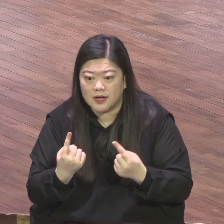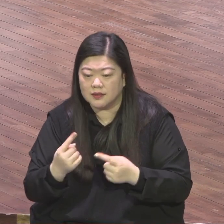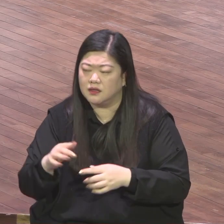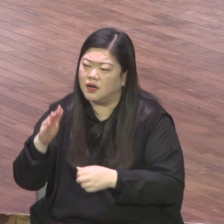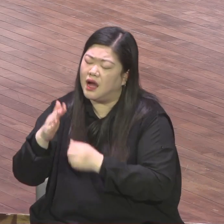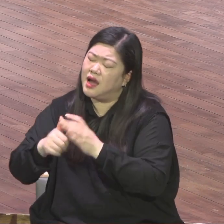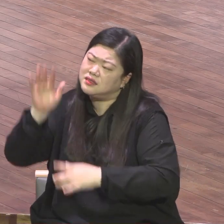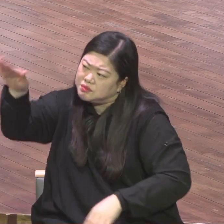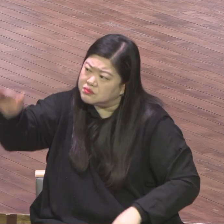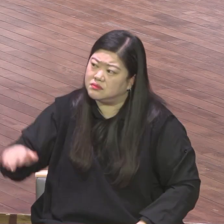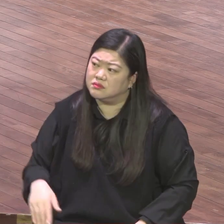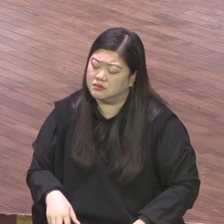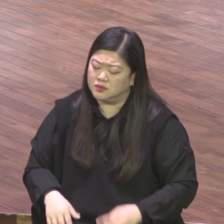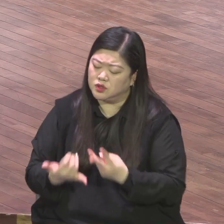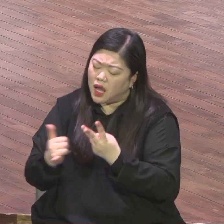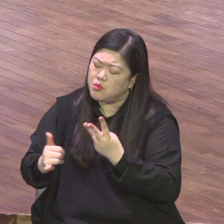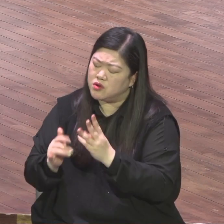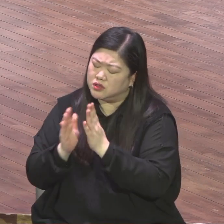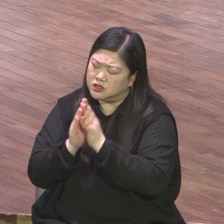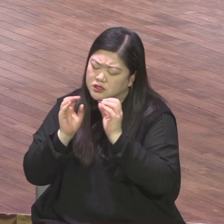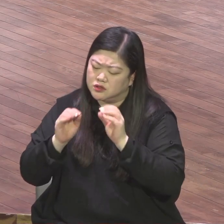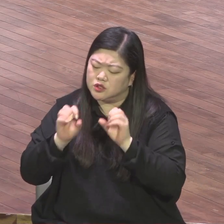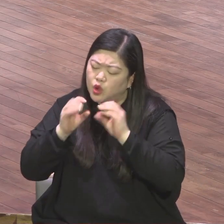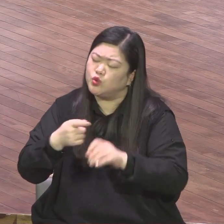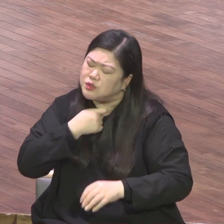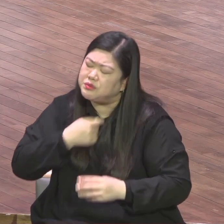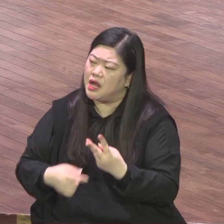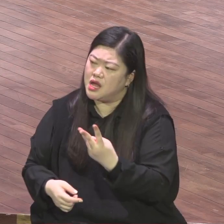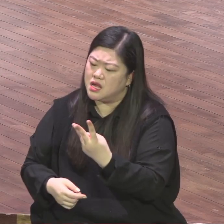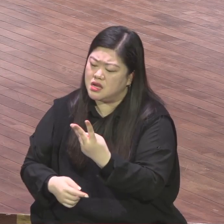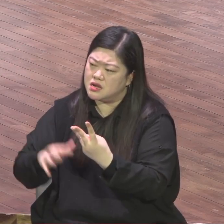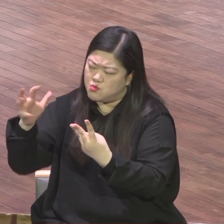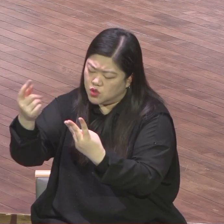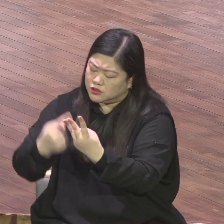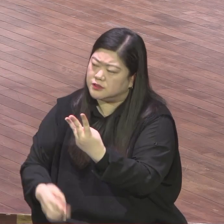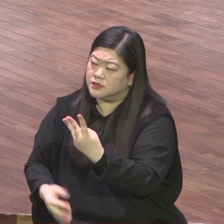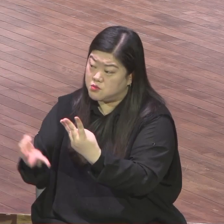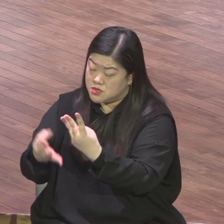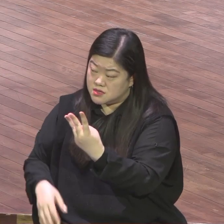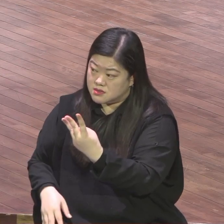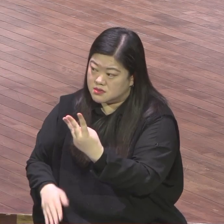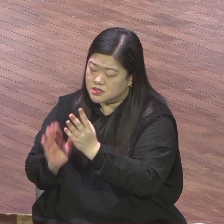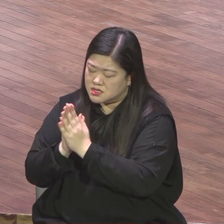좀 힘을 한번 주 보십시오. 내가 주시면 내가 해볼게요.